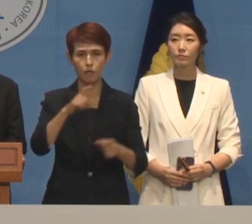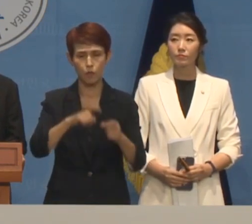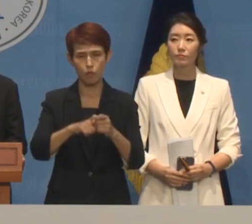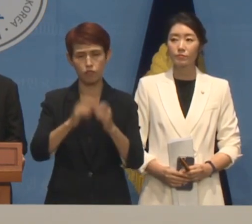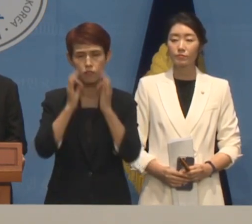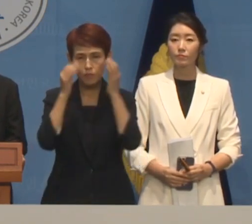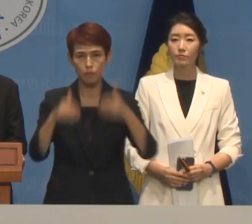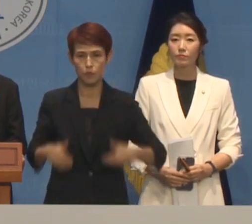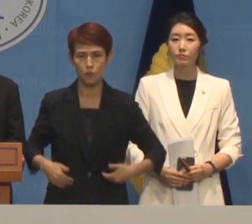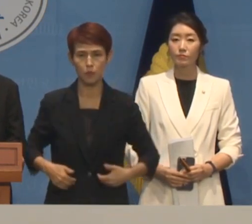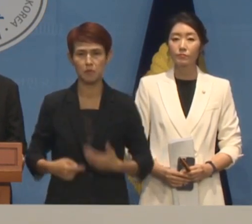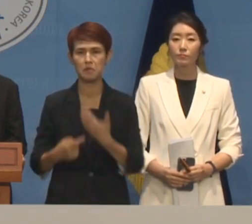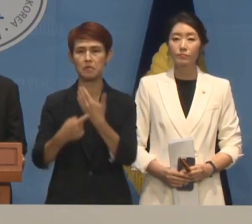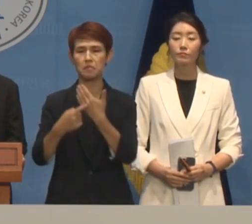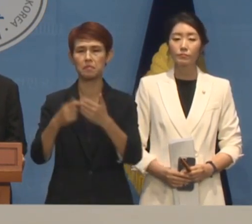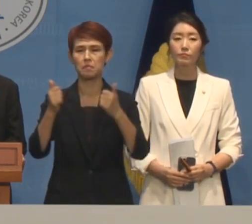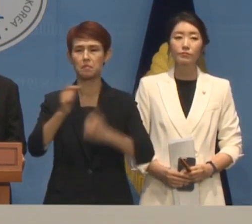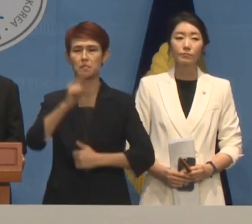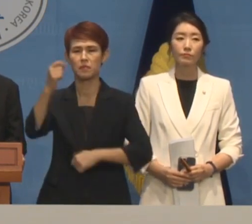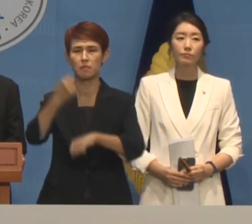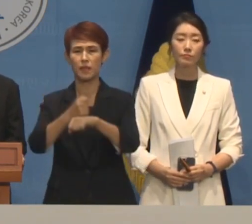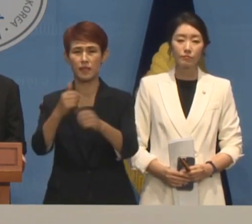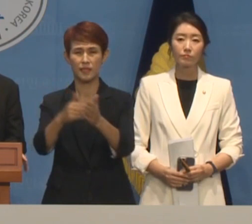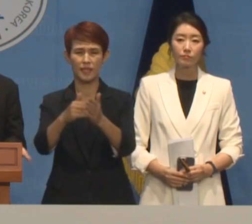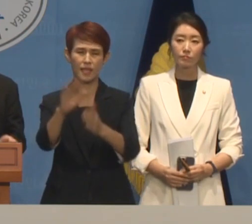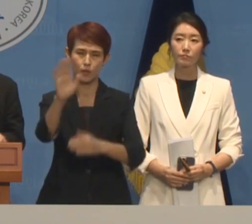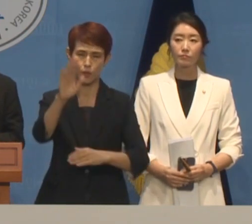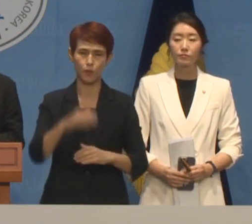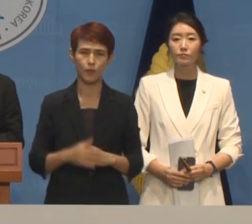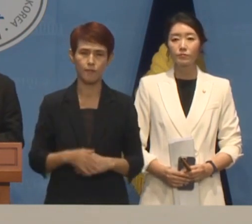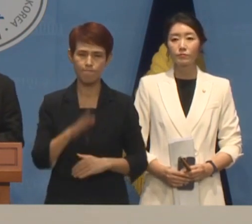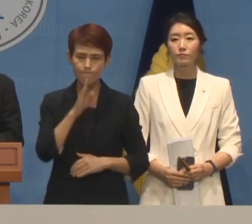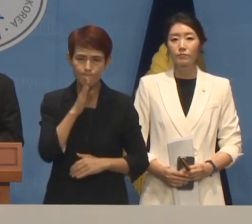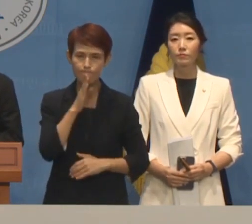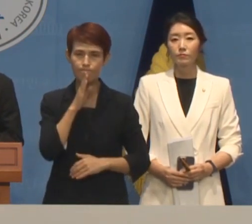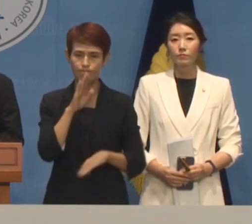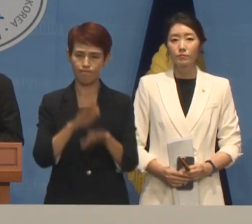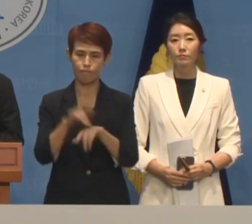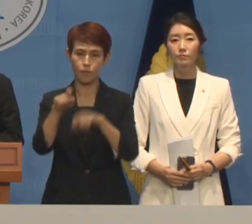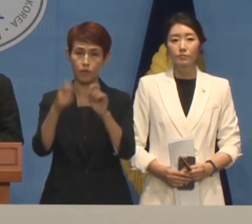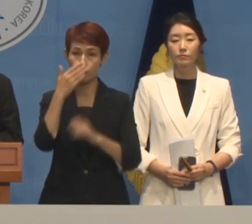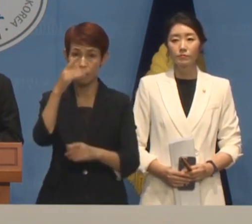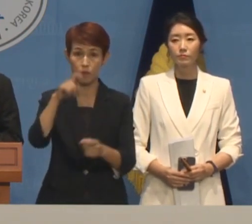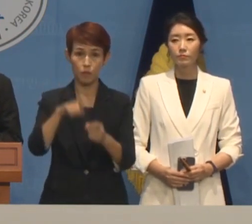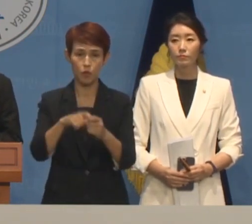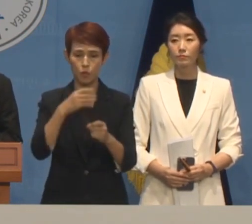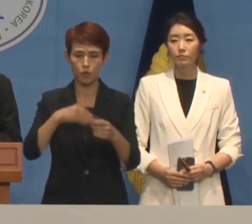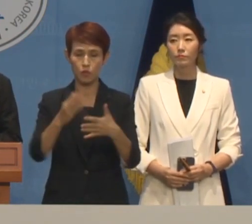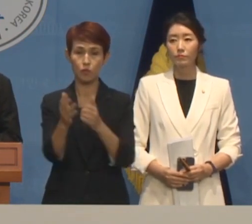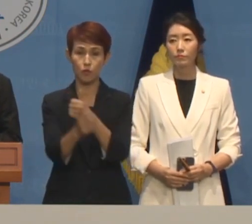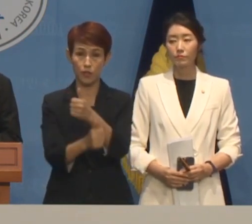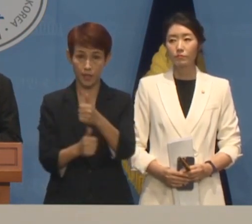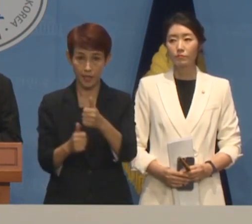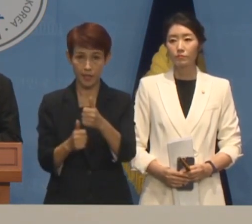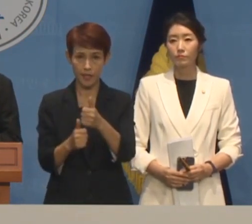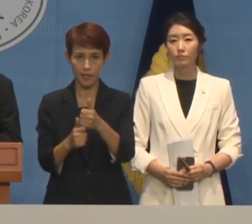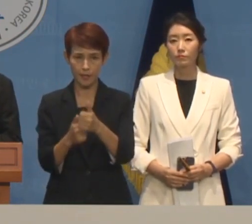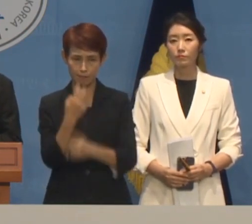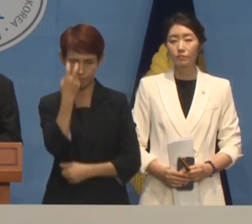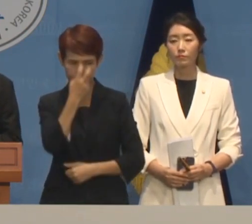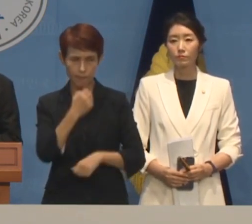형식적인 제기만으로 끝나는 것이 아니라 실질적인 소송 진행이 될 수 있도록 저희 보건복지위원회에서는 지속적으로